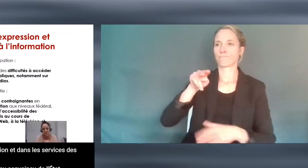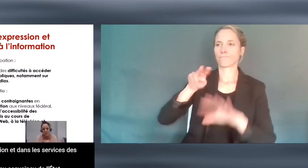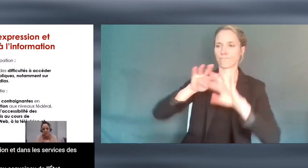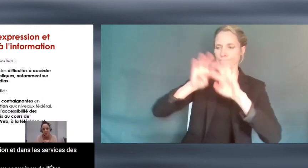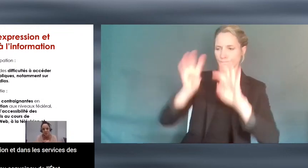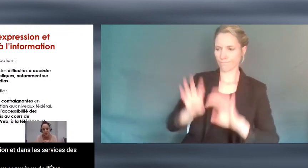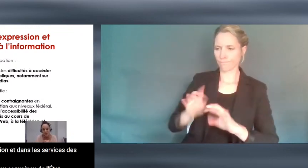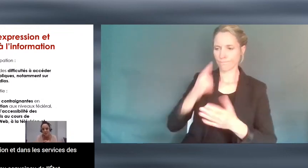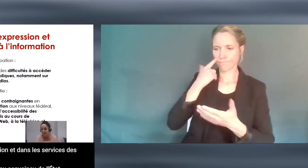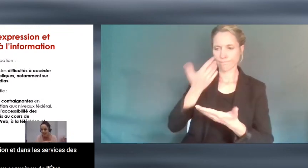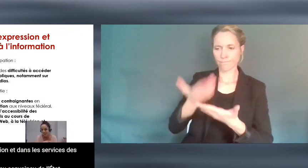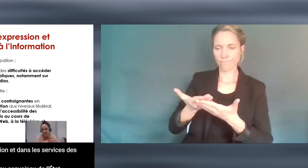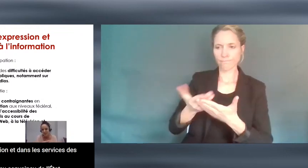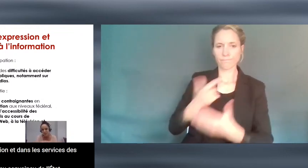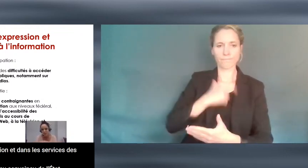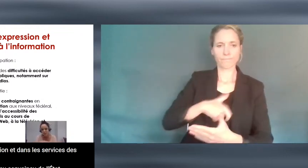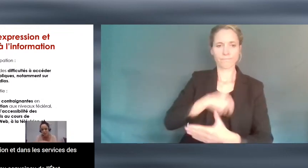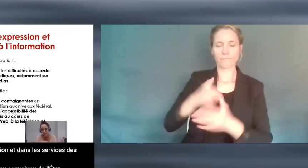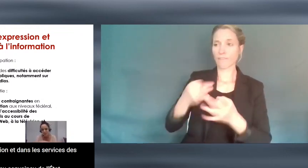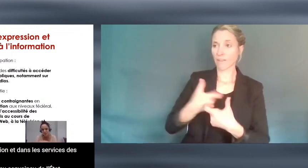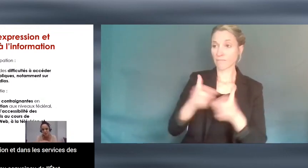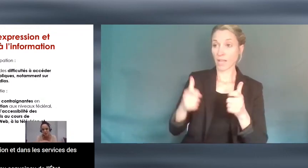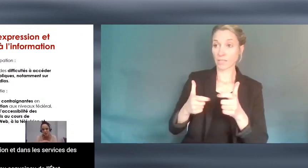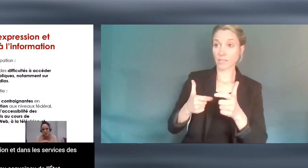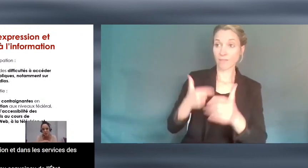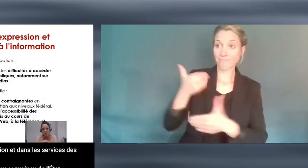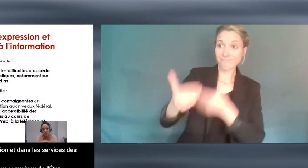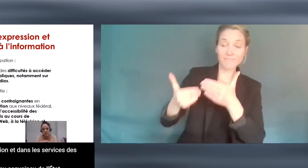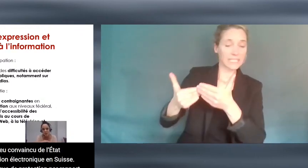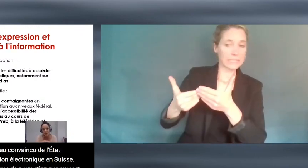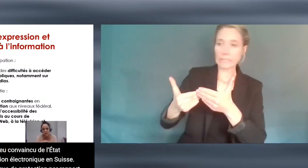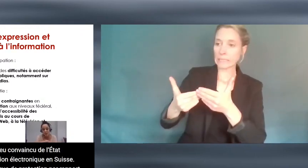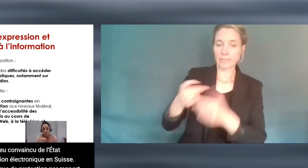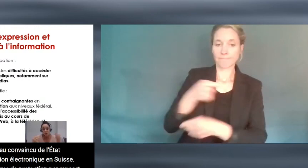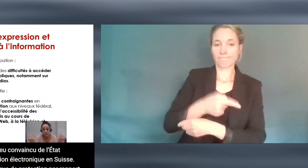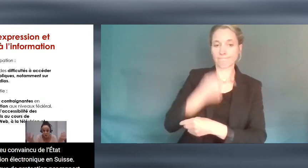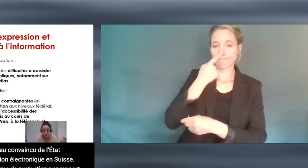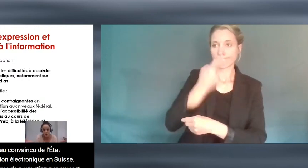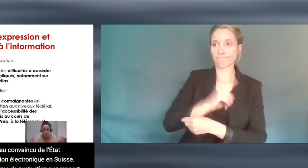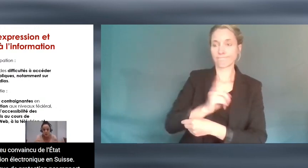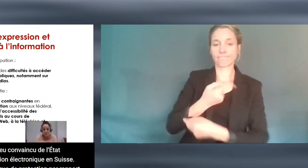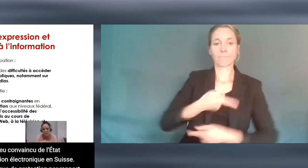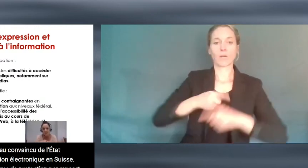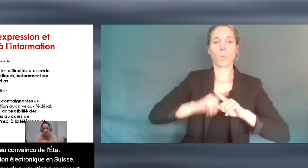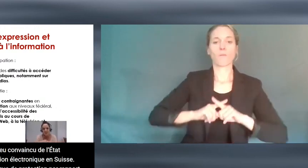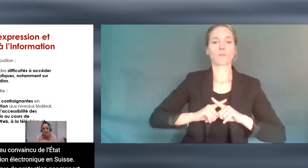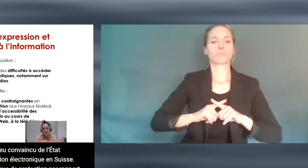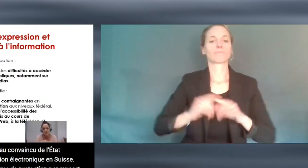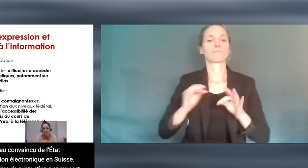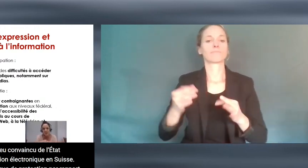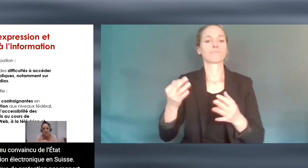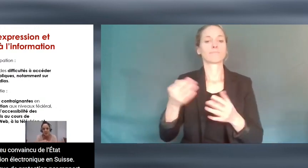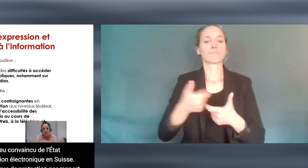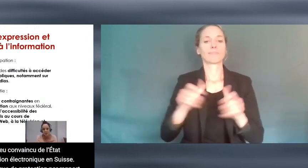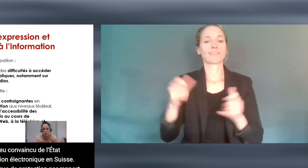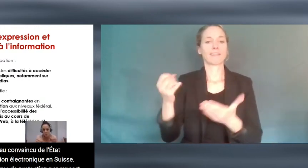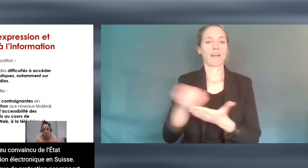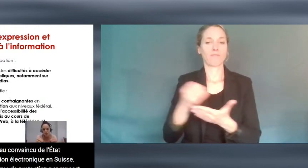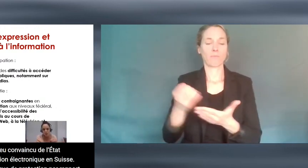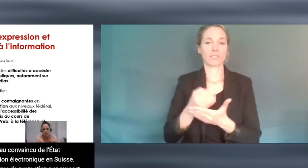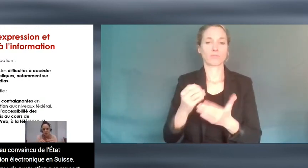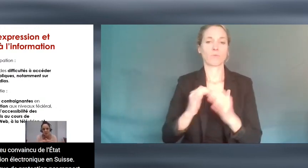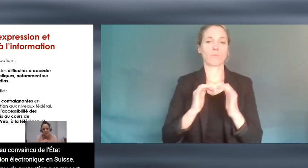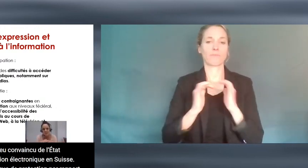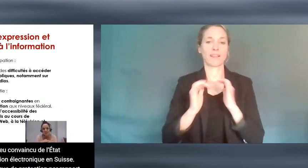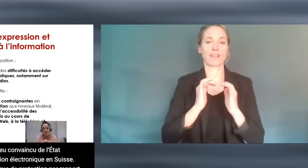d'avancée de l'accès au système d'information électronique en Suisse et je